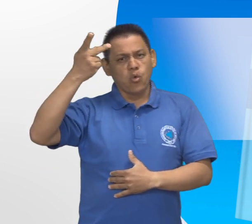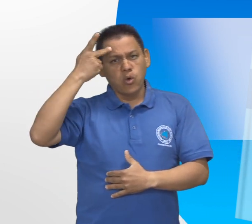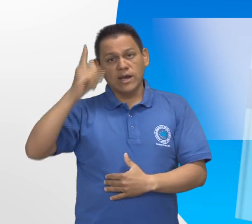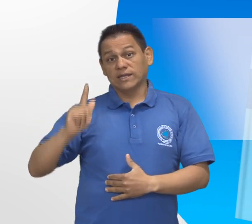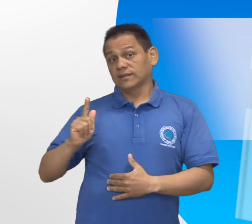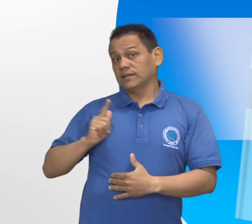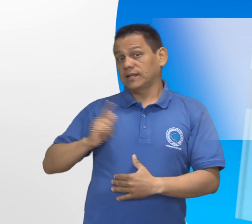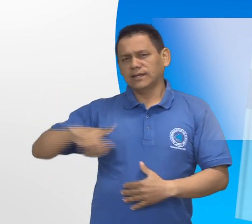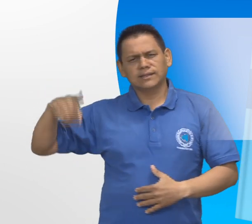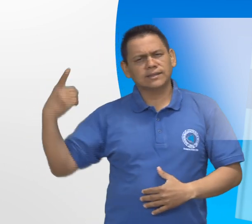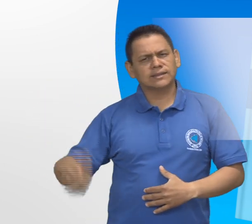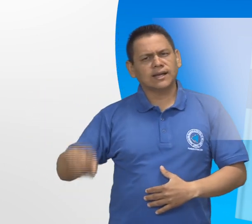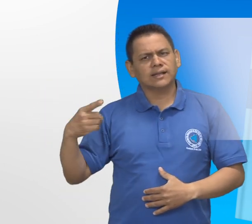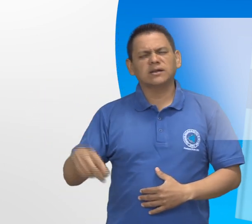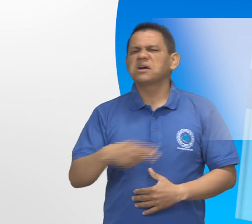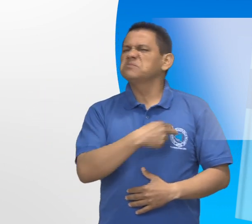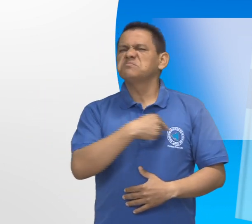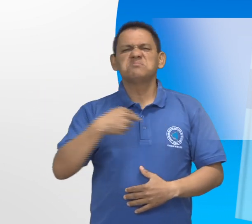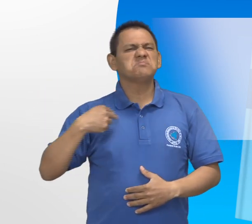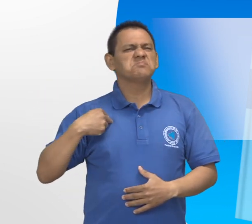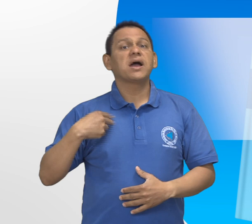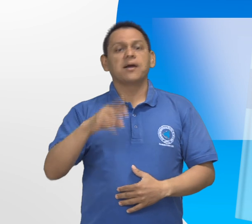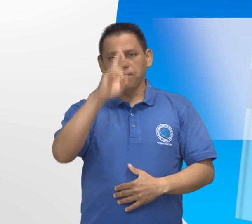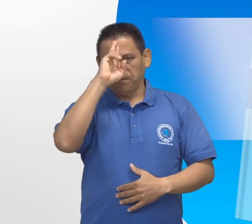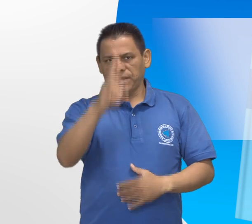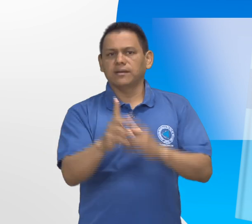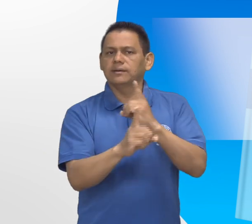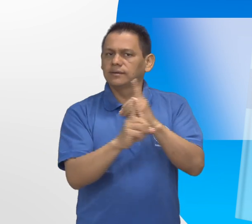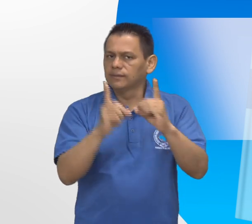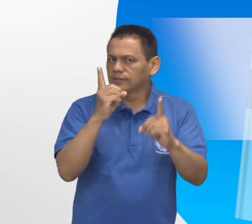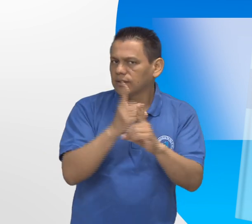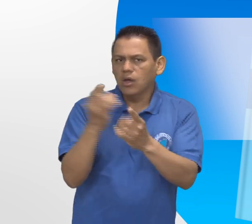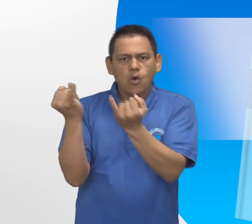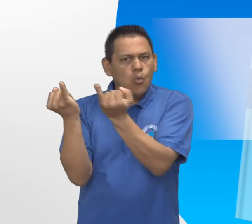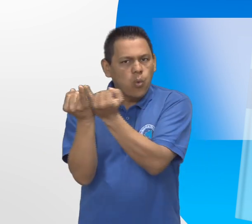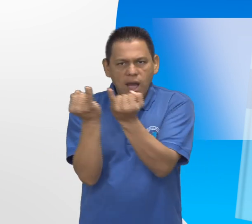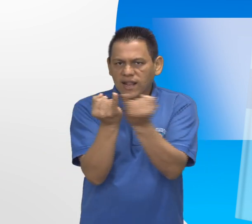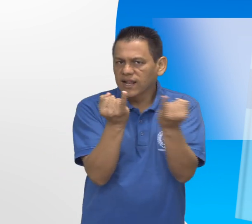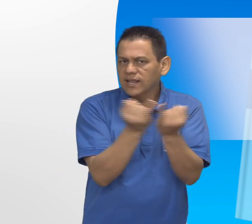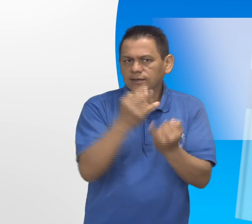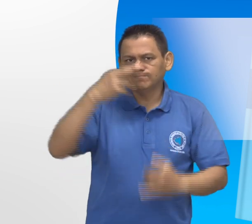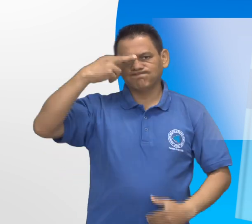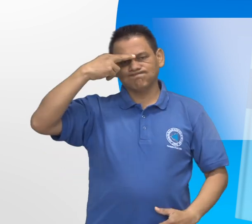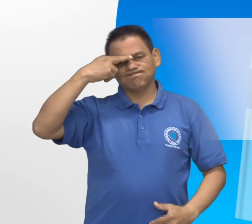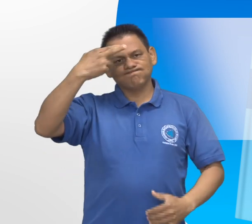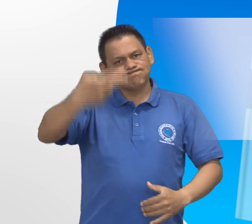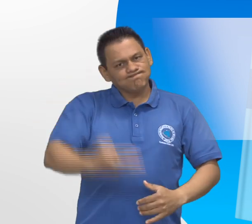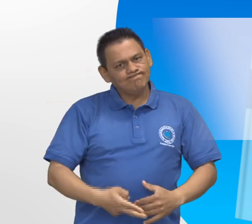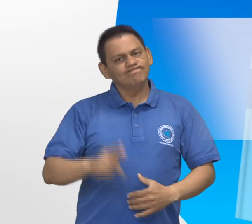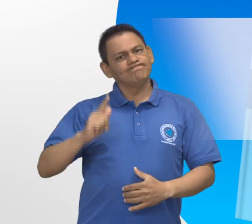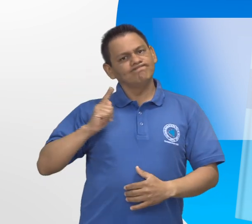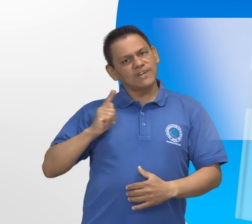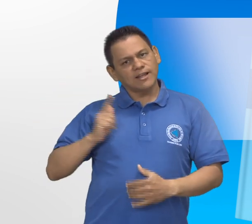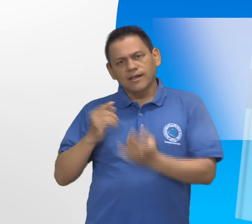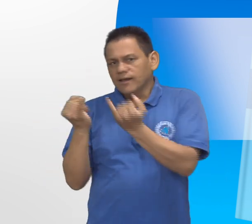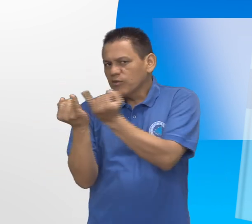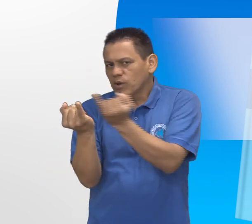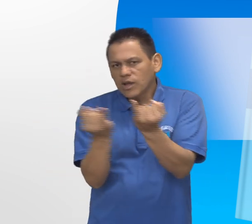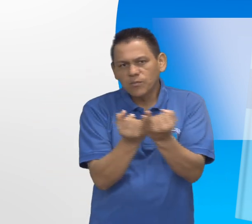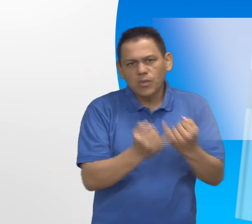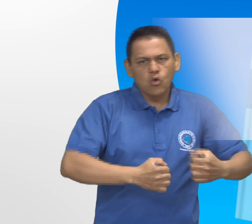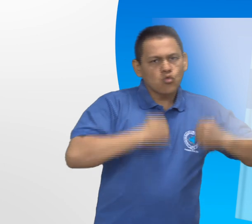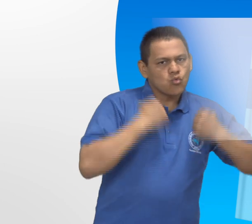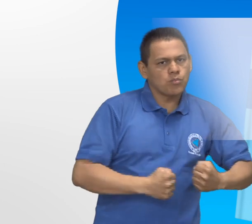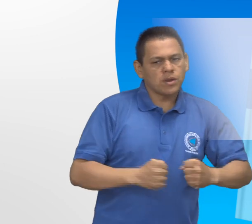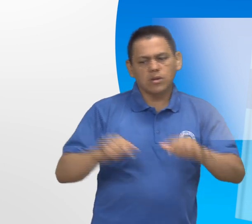derechos políticos, en el ejercicio de los mismos y en el cumplimiento de sus deberes y responsabilidades. Existe